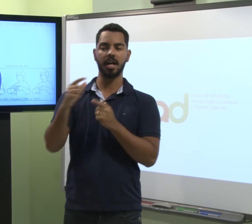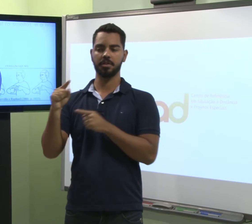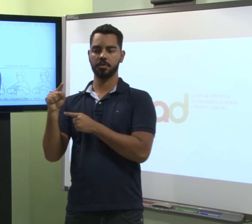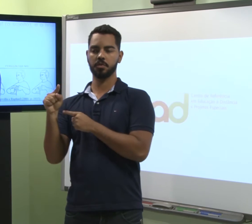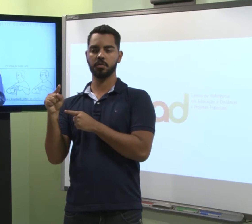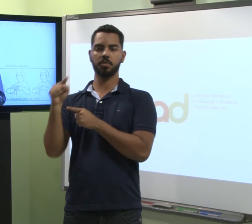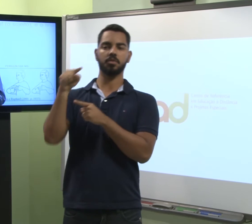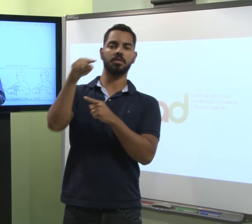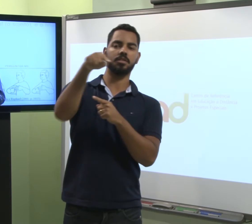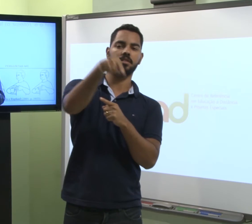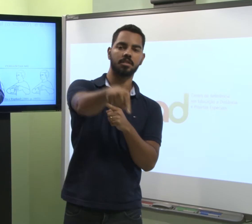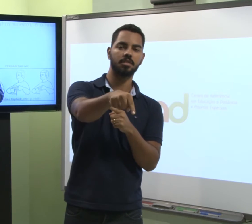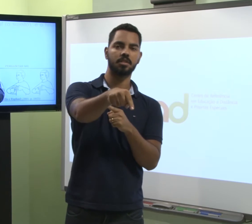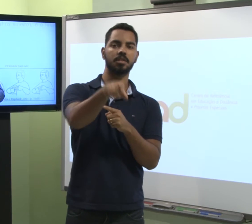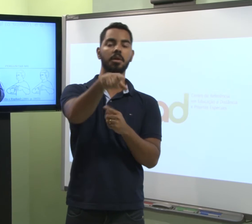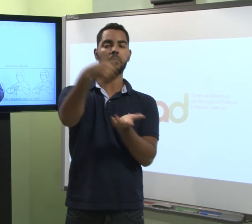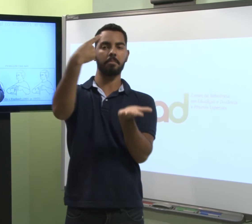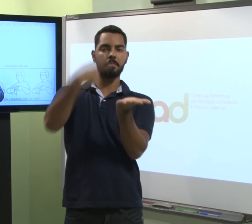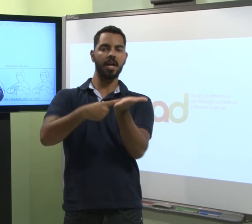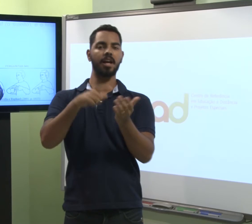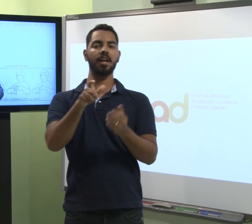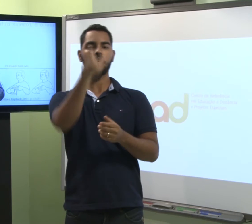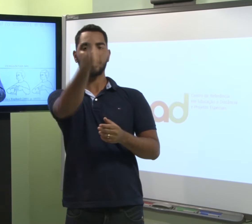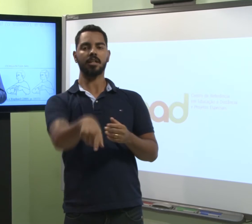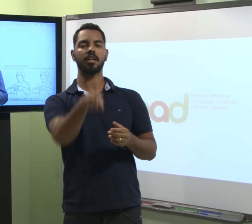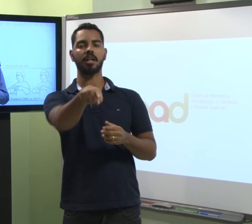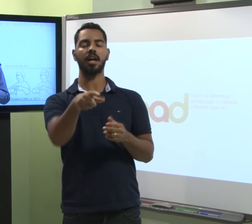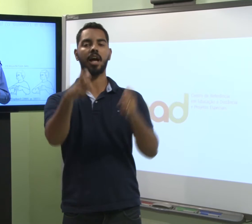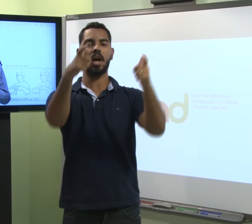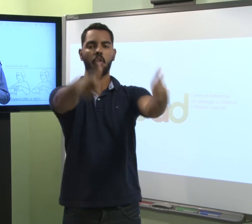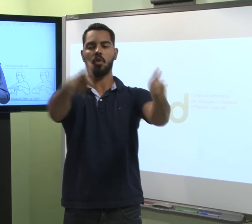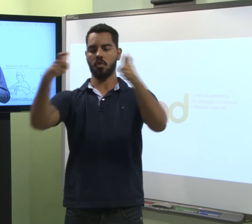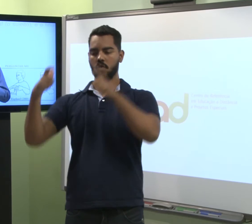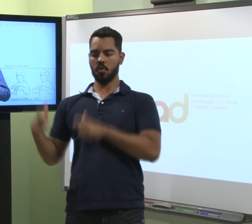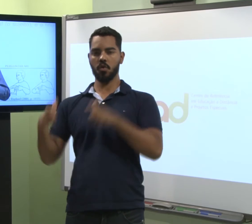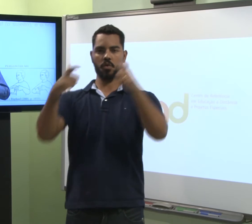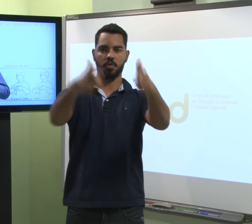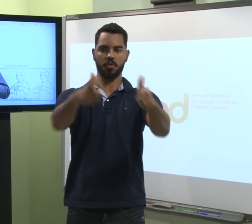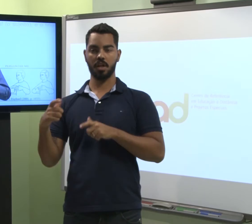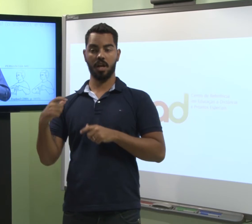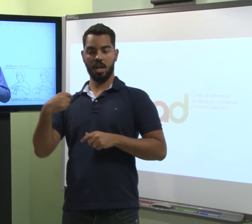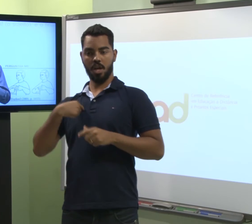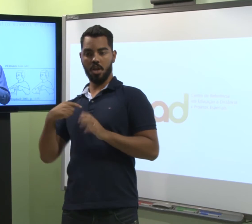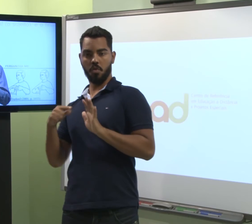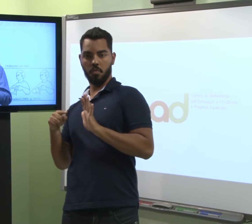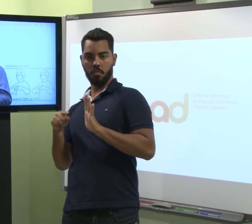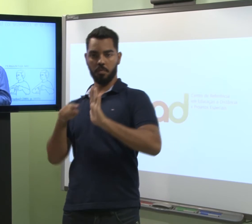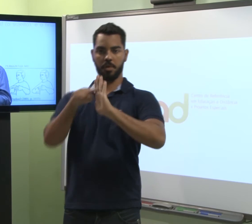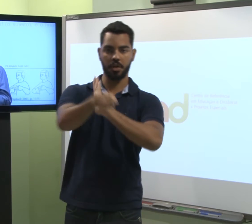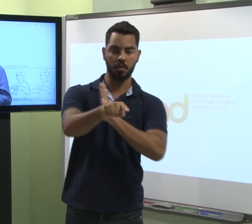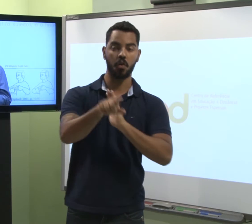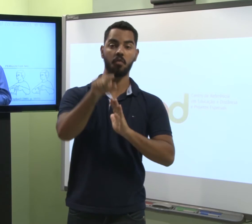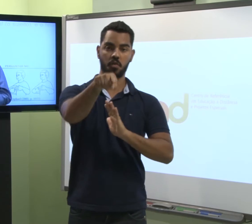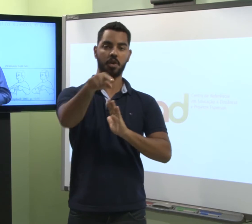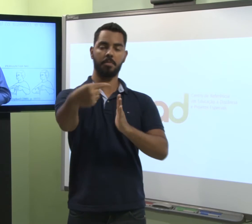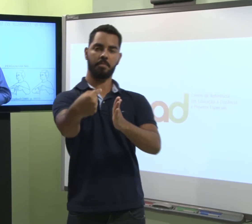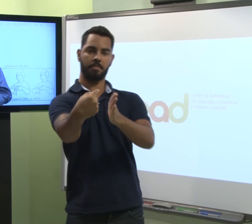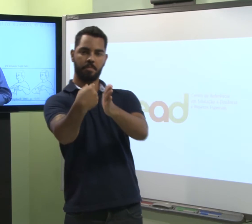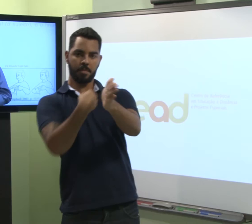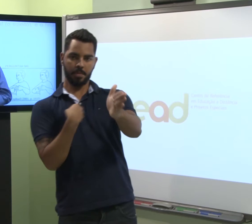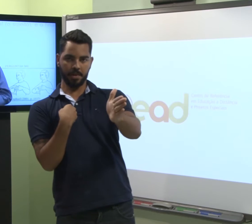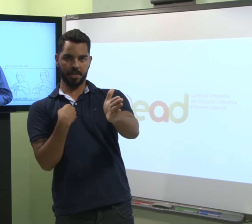que aqui neste caso, marcando o direcionamento da indagação. Eu pergunto para você, você pergunta para